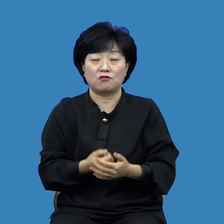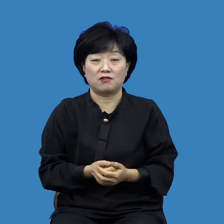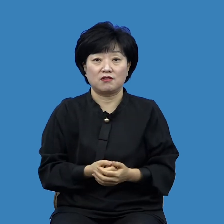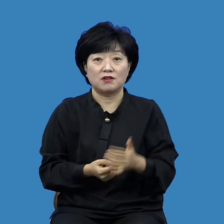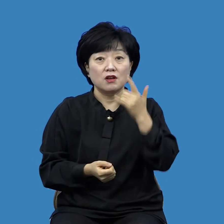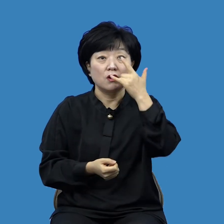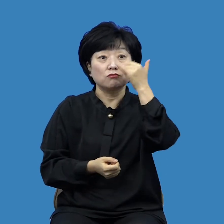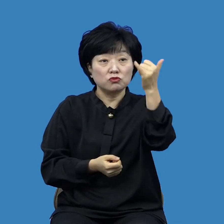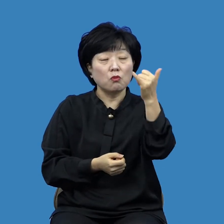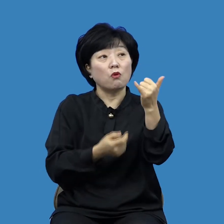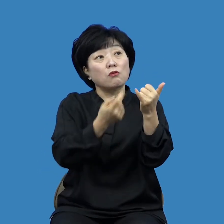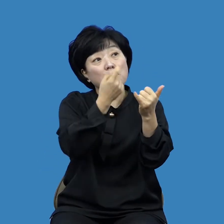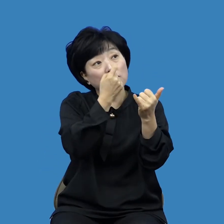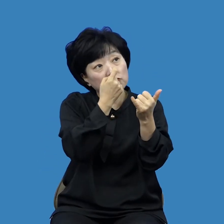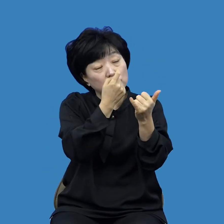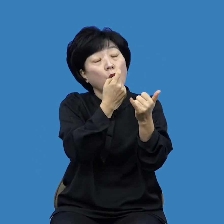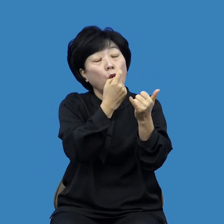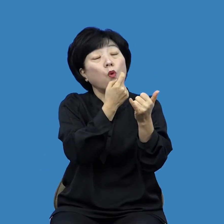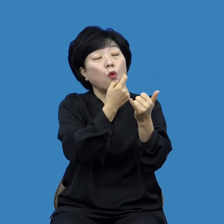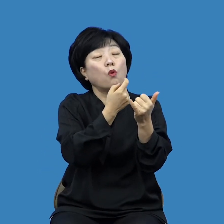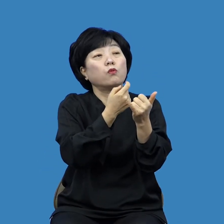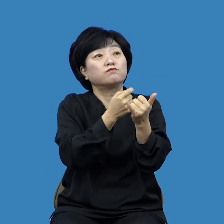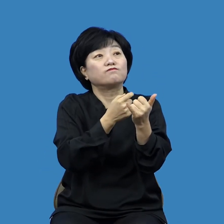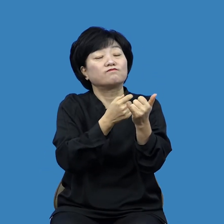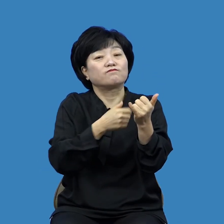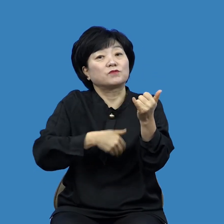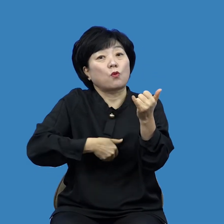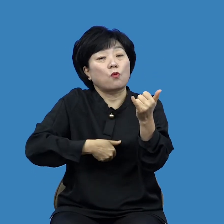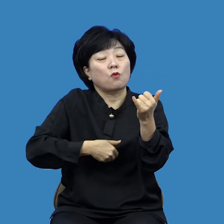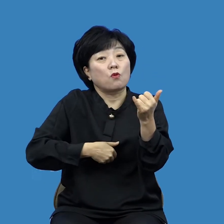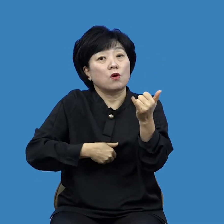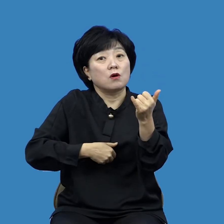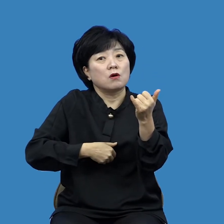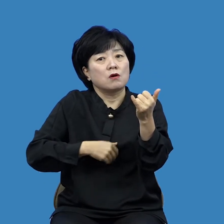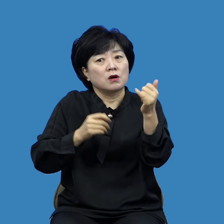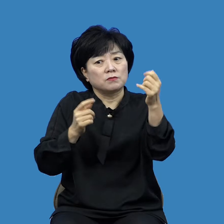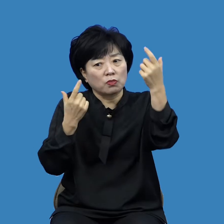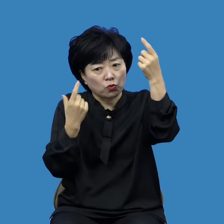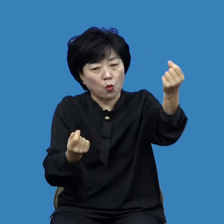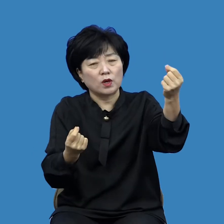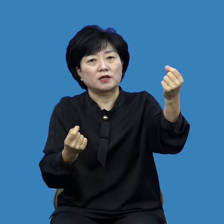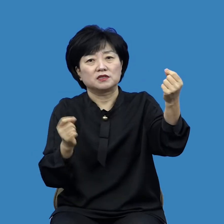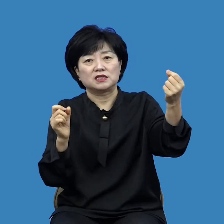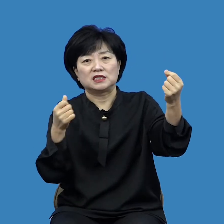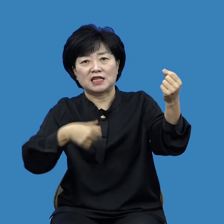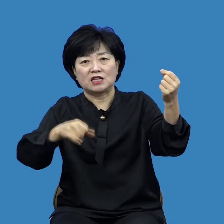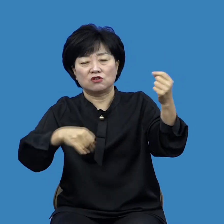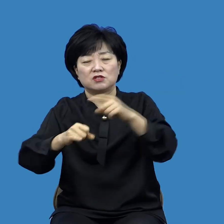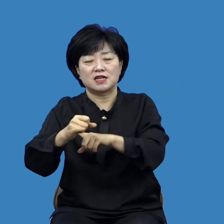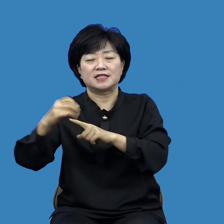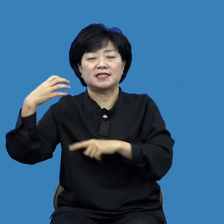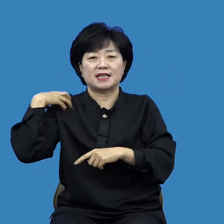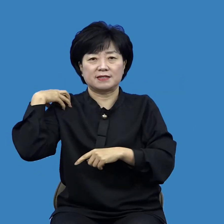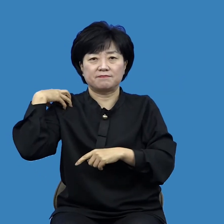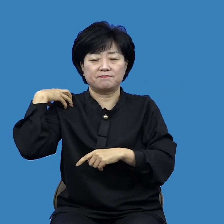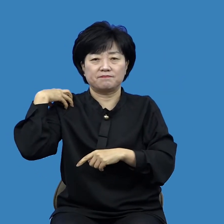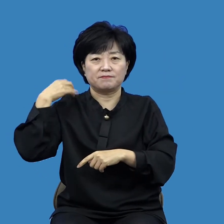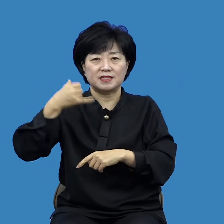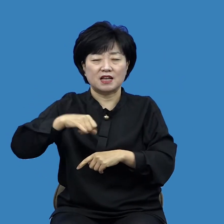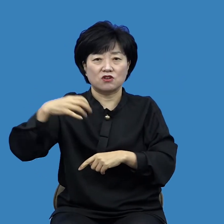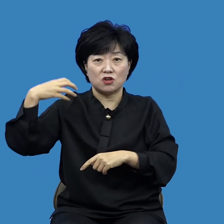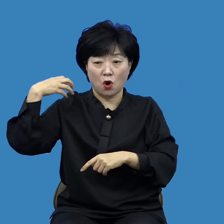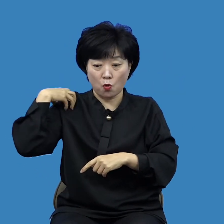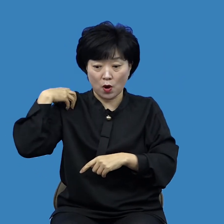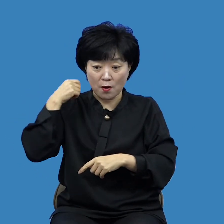배우고 노력하고 이렇게 해야 될 부분이 분명히 있지만 동시에 자녀들도 똑같은 책임이 있다는 거예요. 자녀가 자녀로서의 역할을 하지